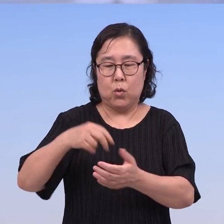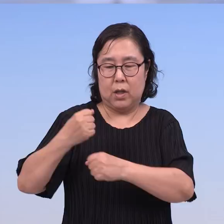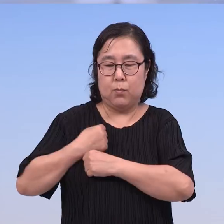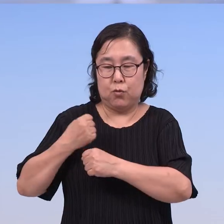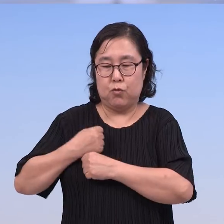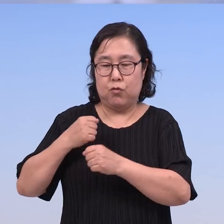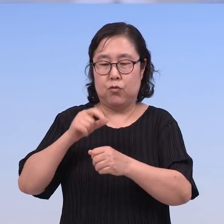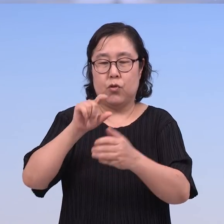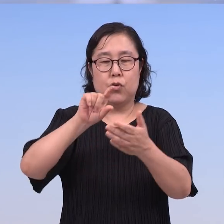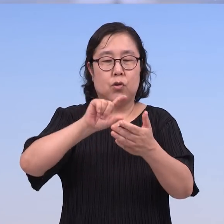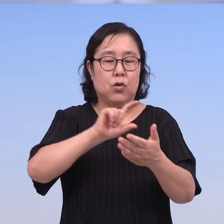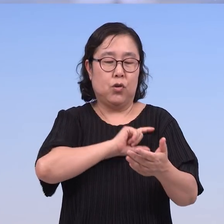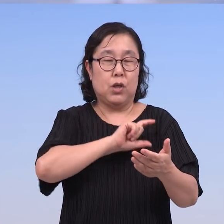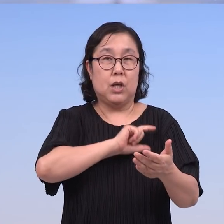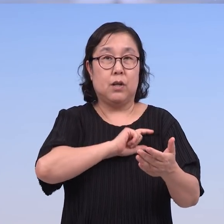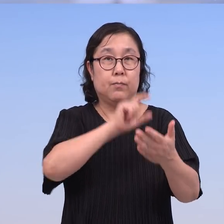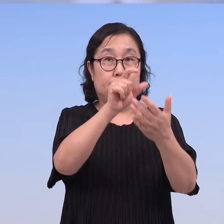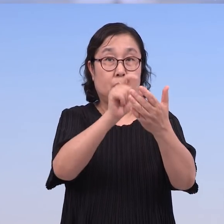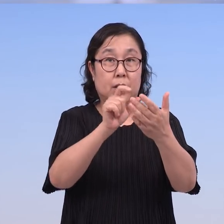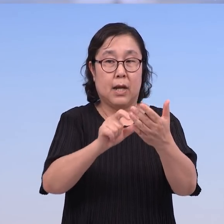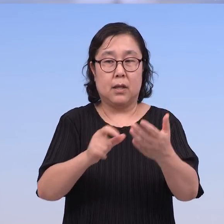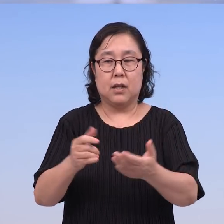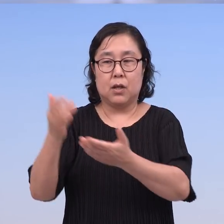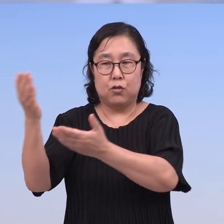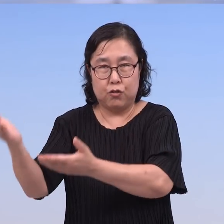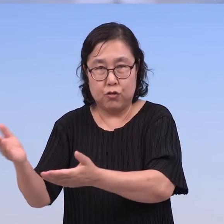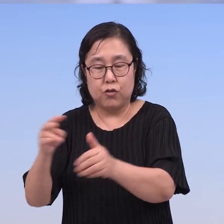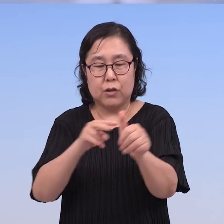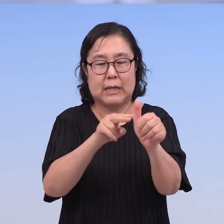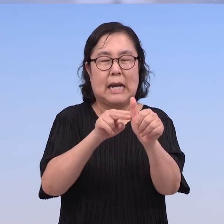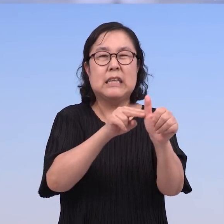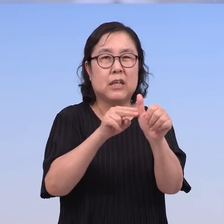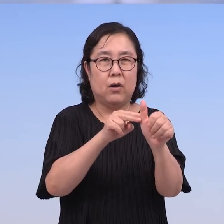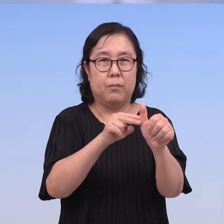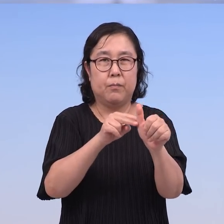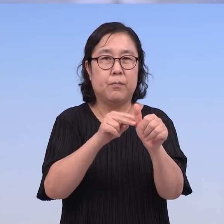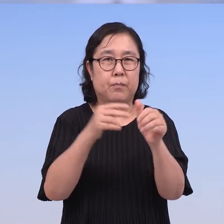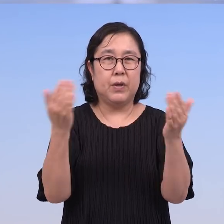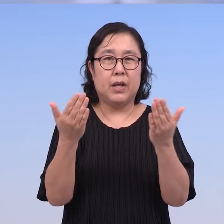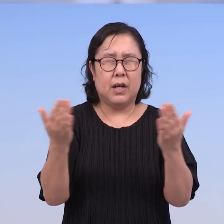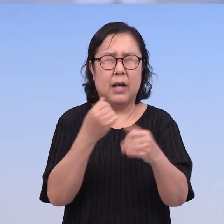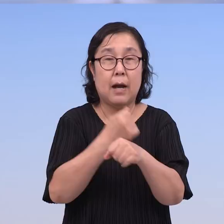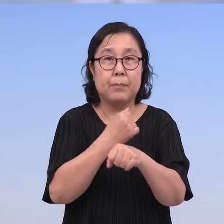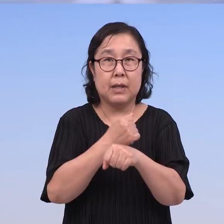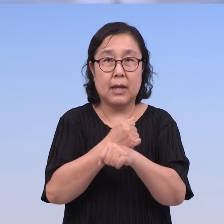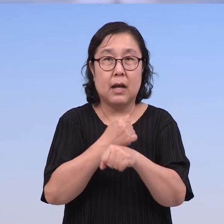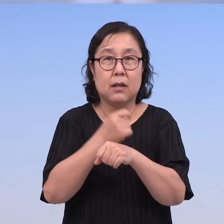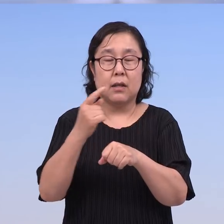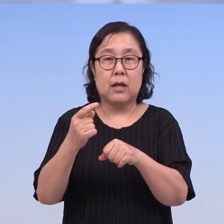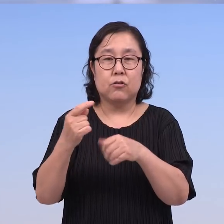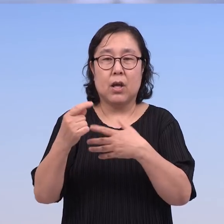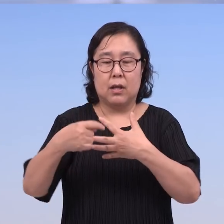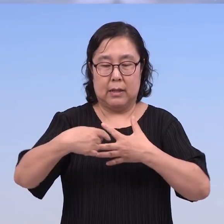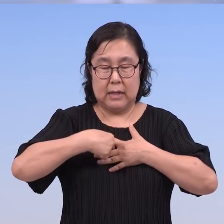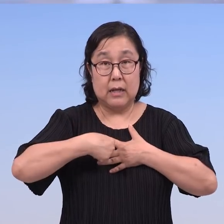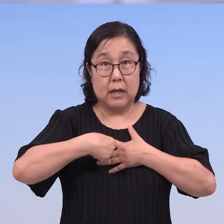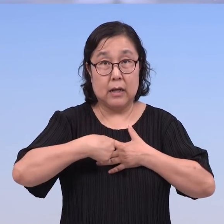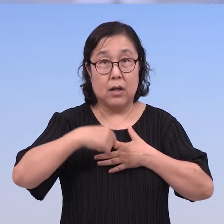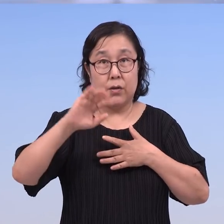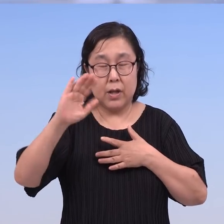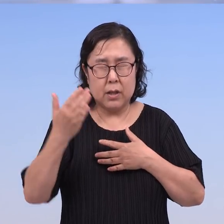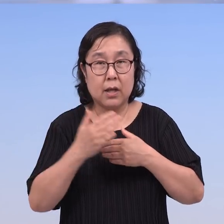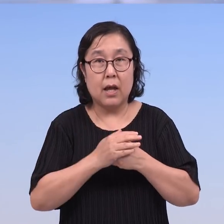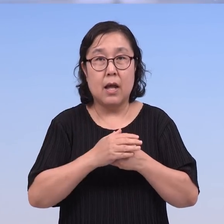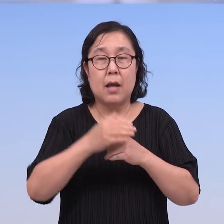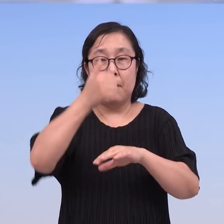흘려보내주고 이런 이중 간첩 같은 짓을 해요. 그러다가 이제 이 염석진이 나중에 이제 들통이 나는데요, 맨